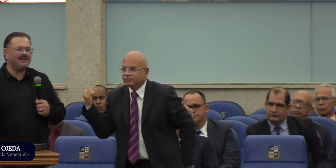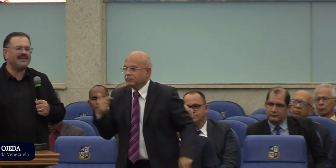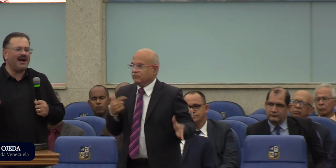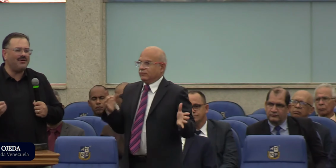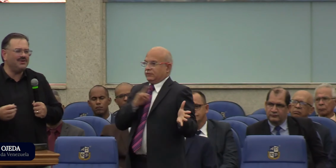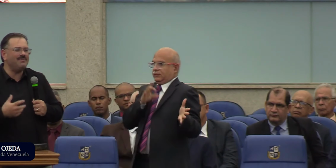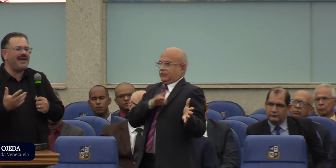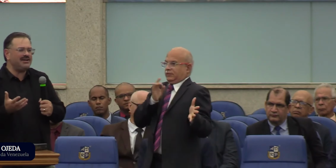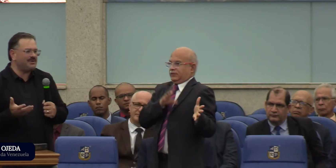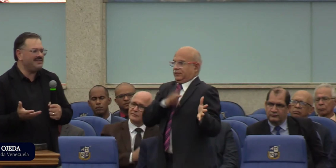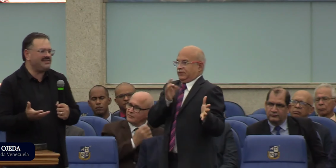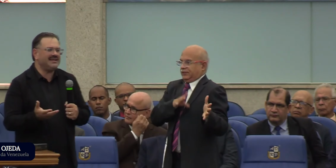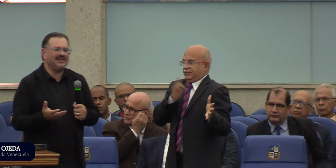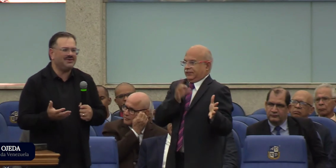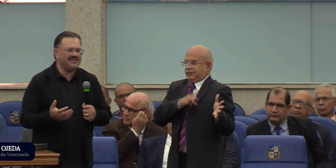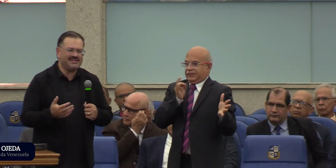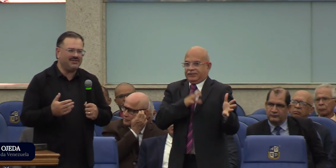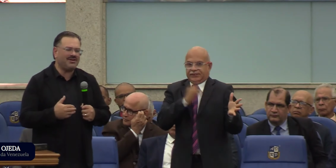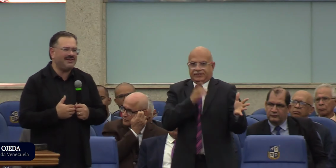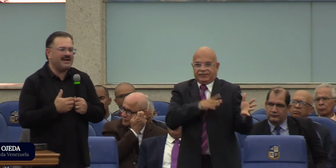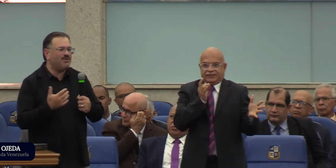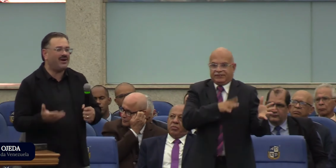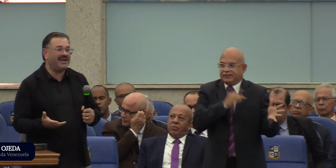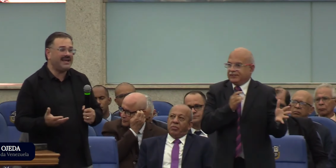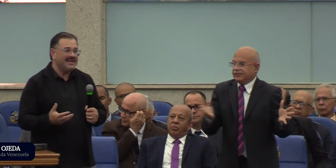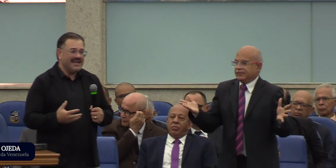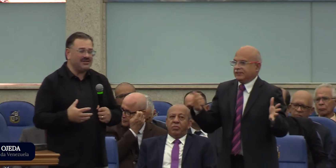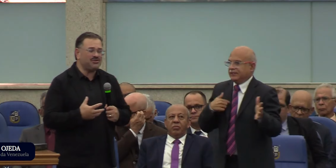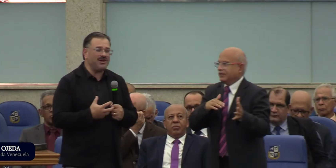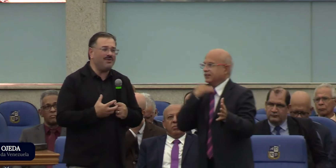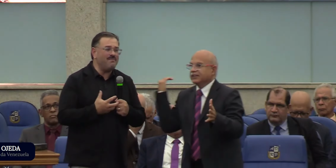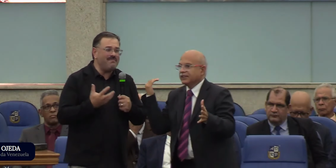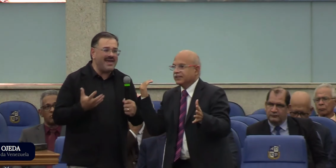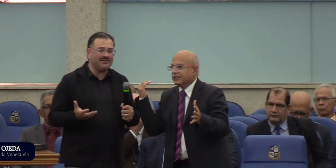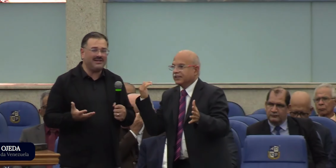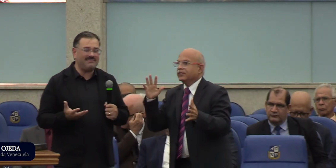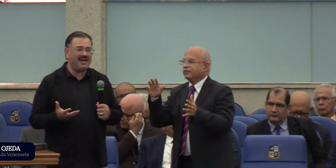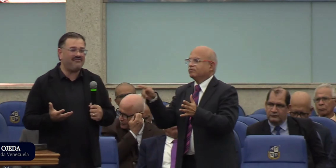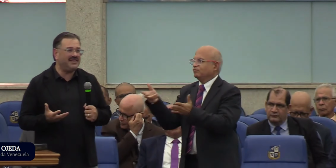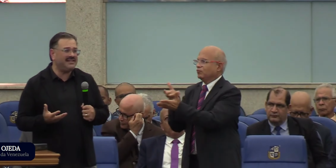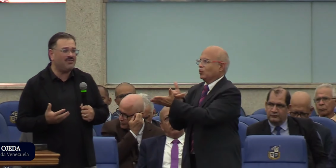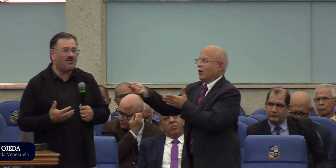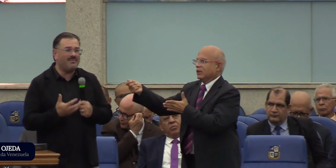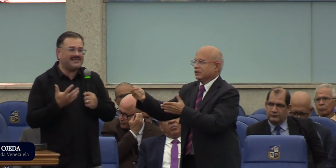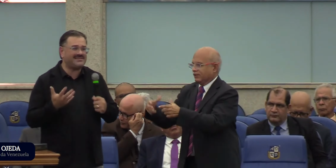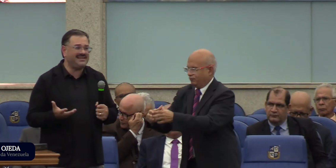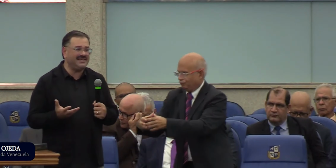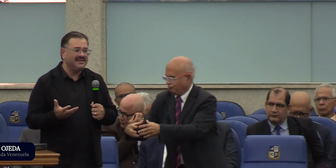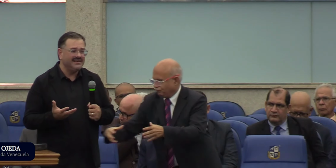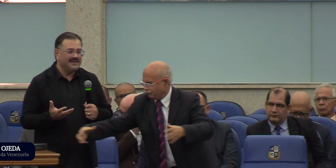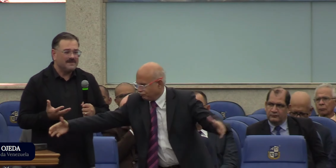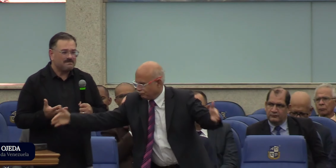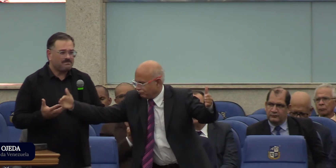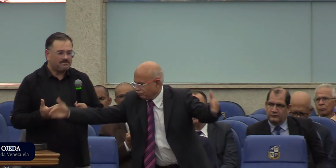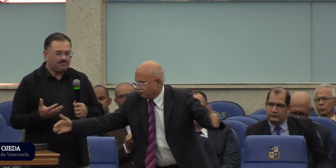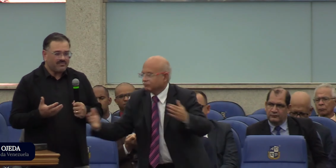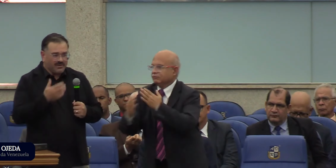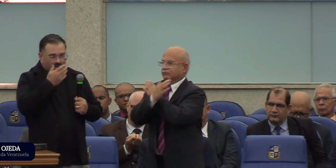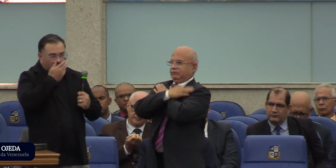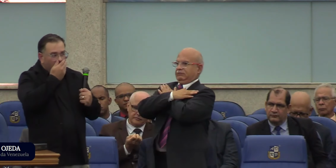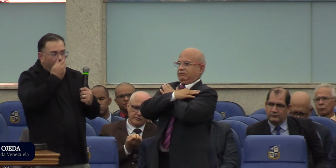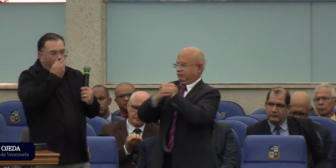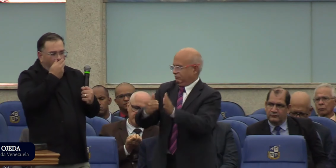o hospital, e o médico me desenganou dizendo que eu iria morrer. Isso gerou um medo na minha vida, e eu, como assim?